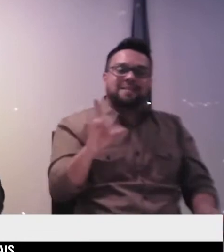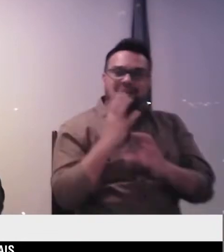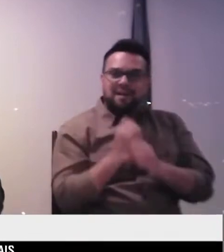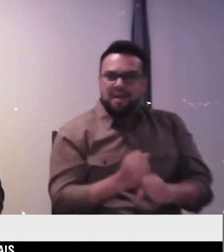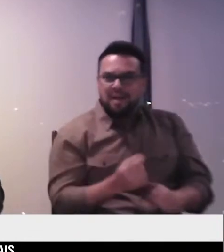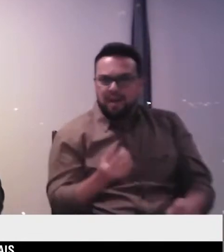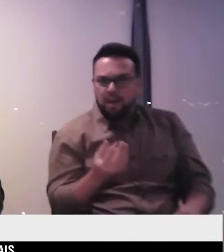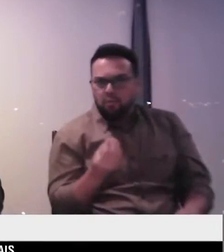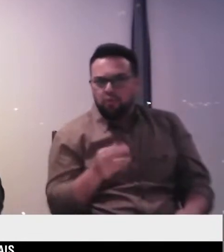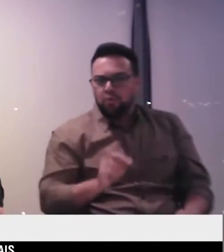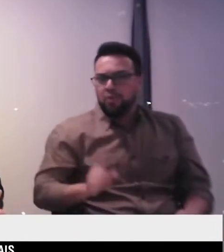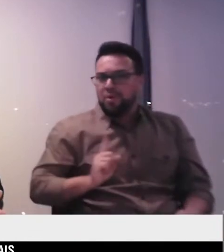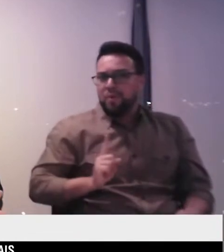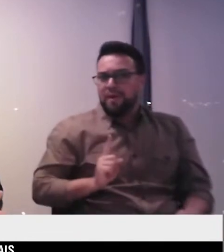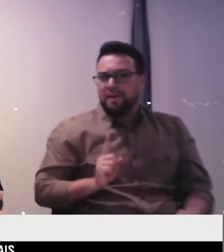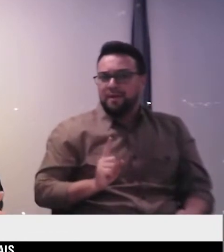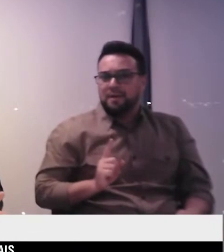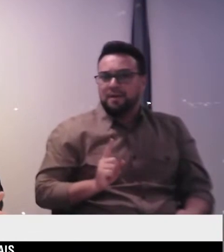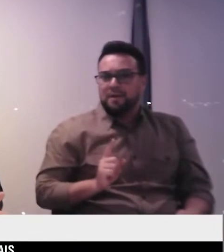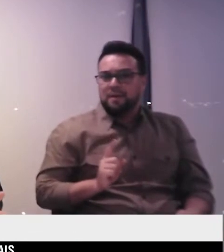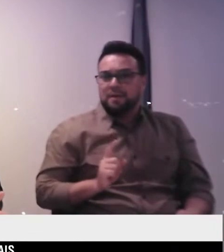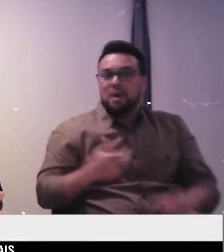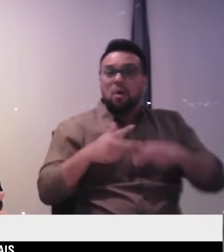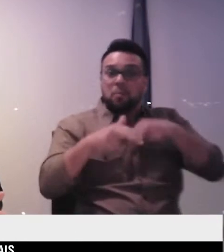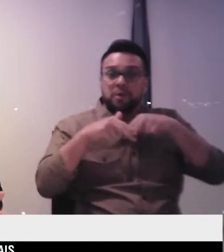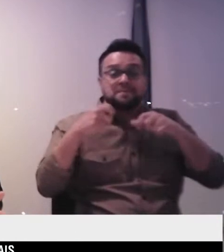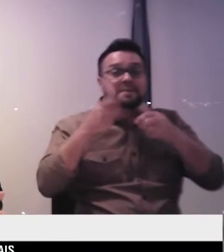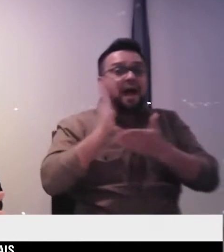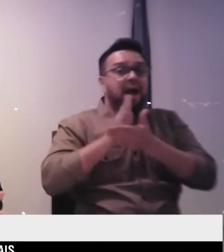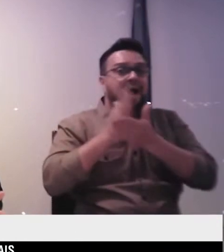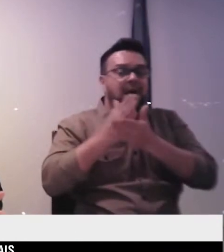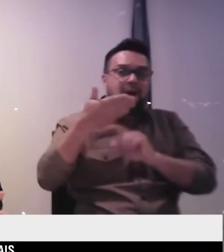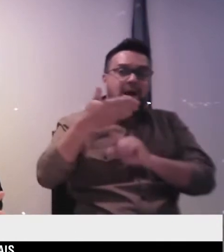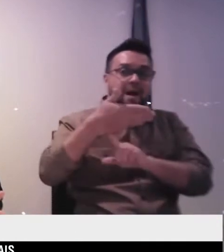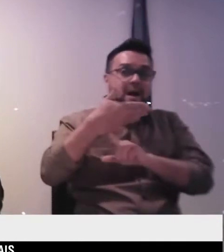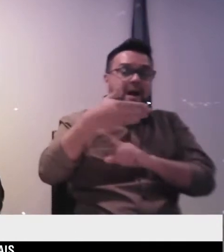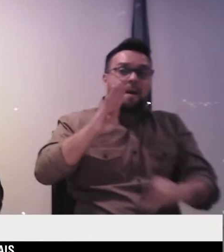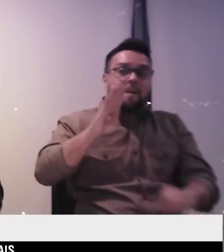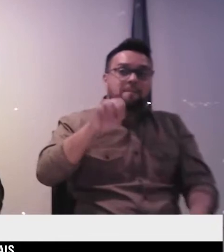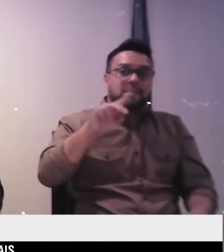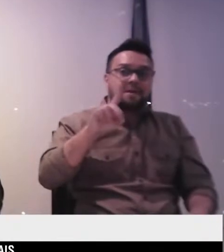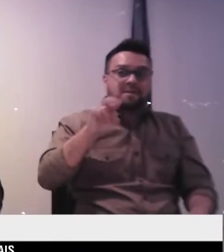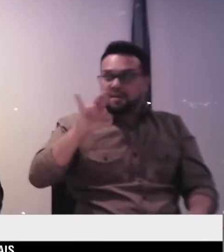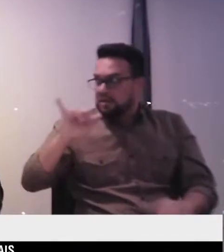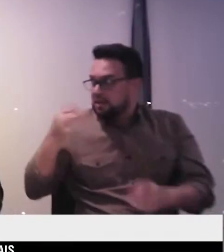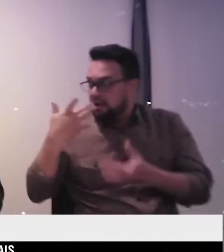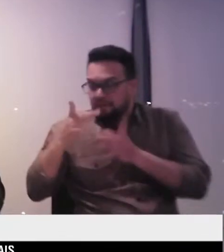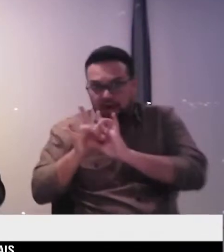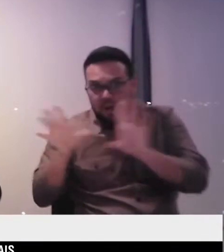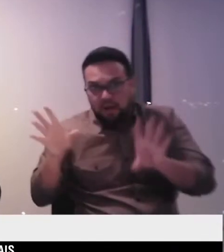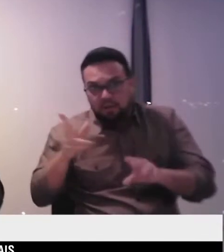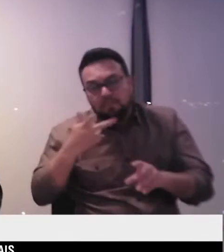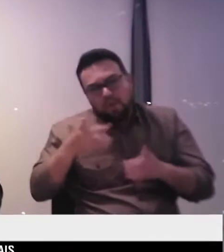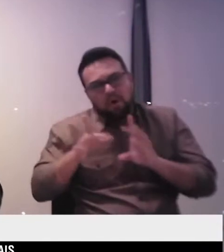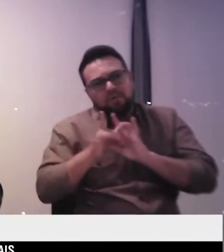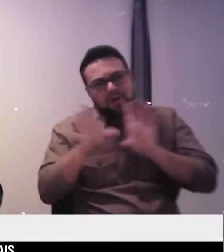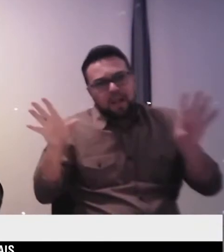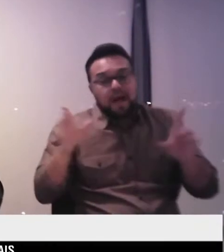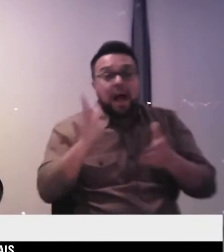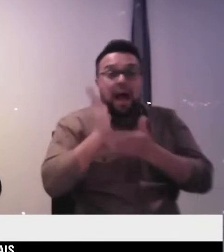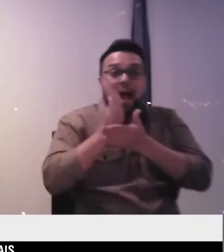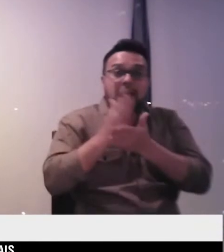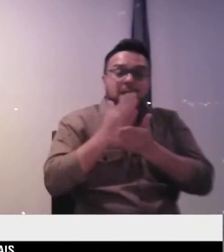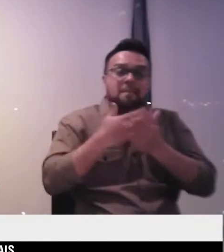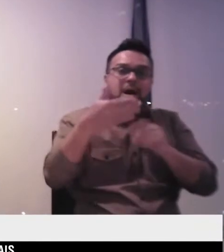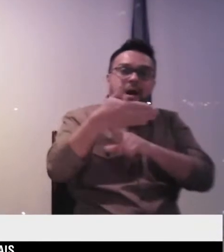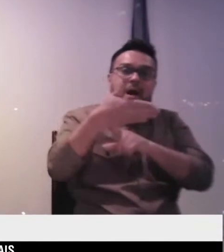é? E temos que acabar com as bandeiras também, certo, Arthur? Vai falar, fica à vontade. Eu não. Tá? Acabar com as bandeiras.